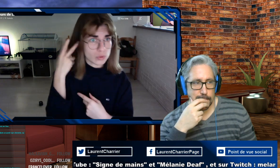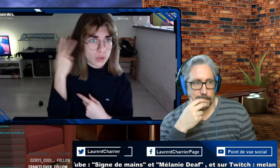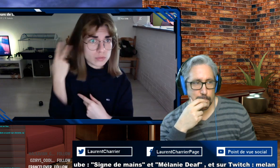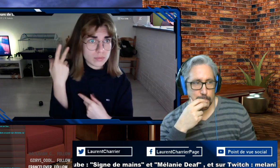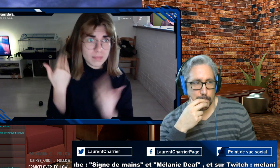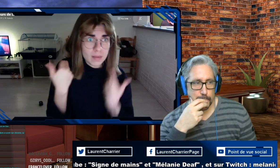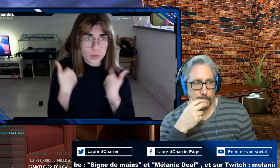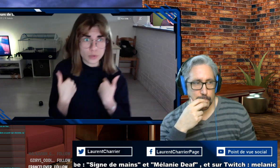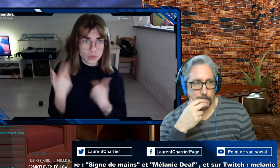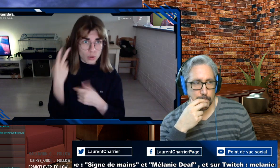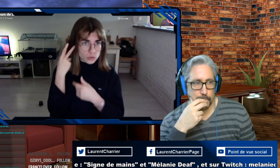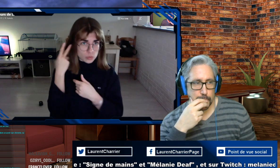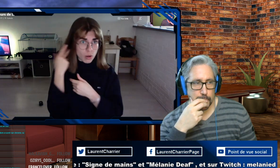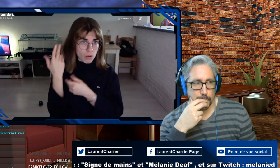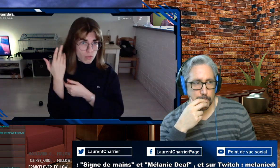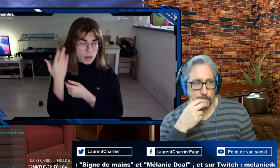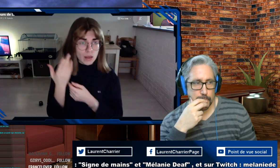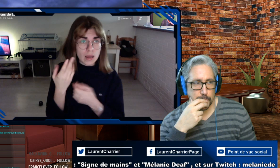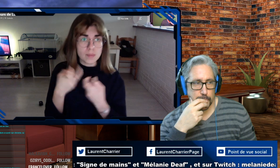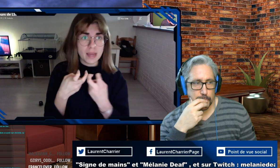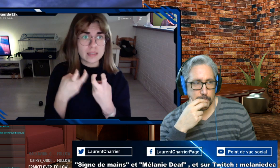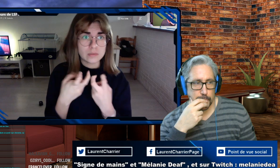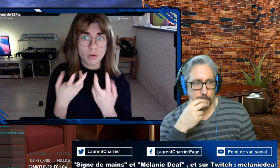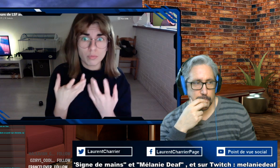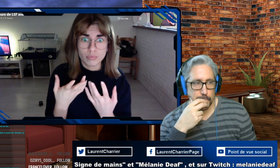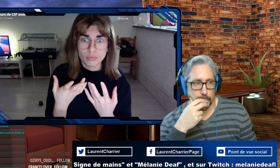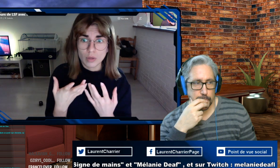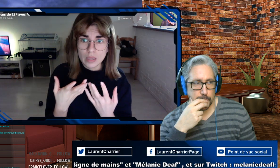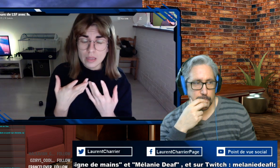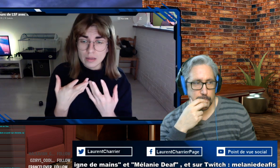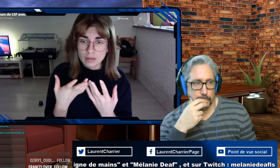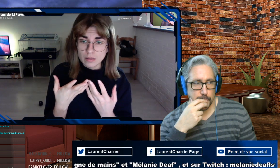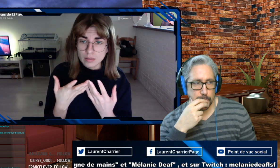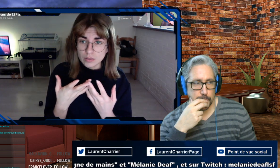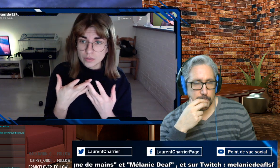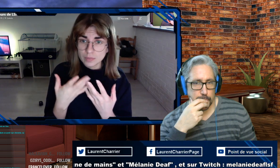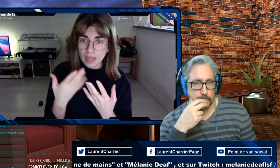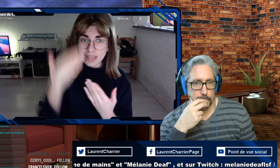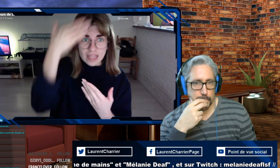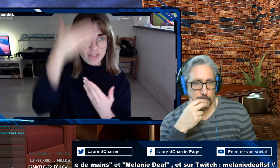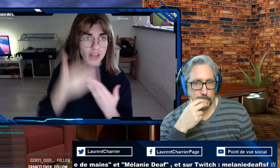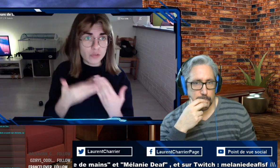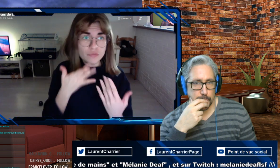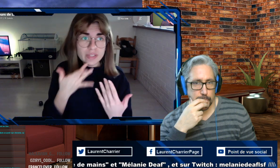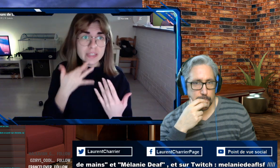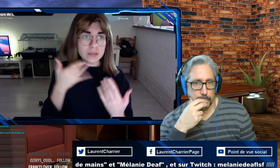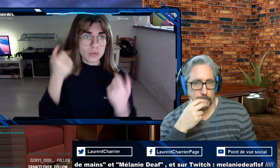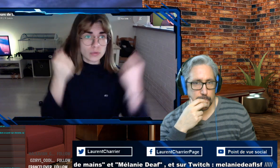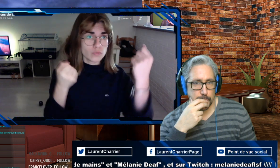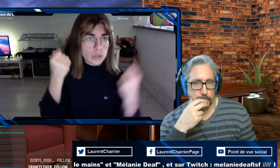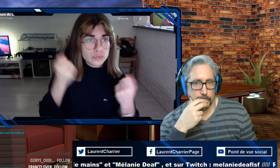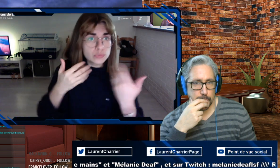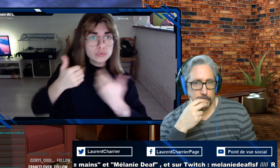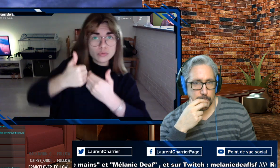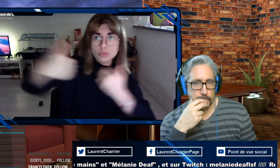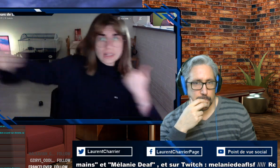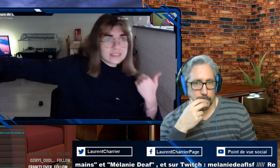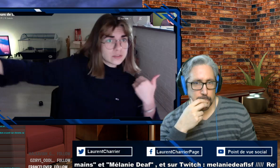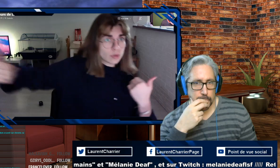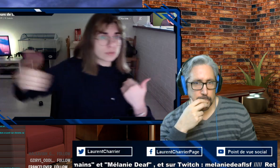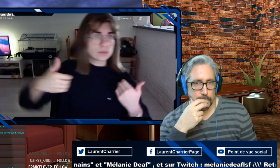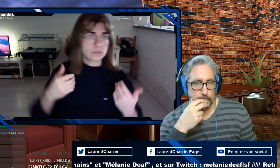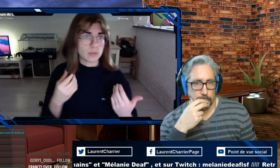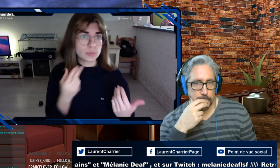personne entendante, même en tant qu'entendante. Par exemple, je sais pas, à travers une vitre, une voiture,